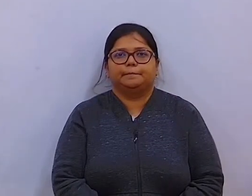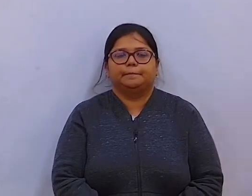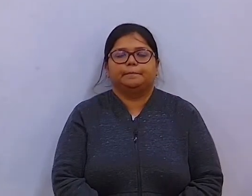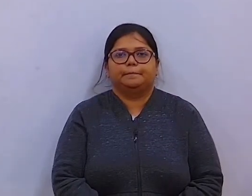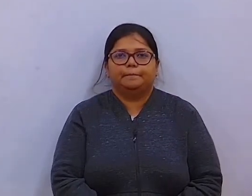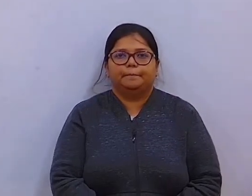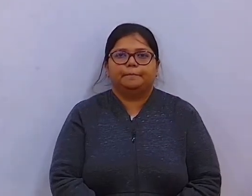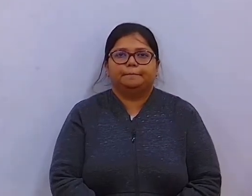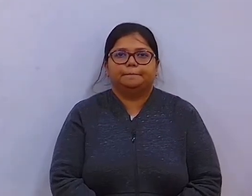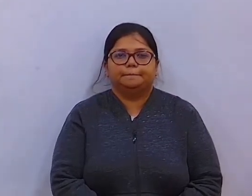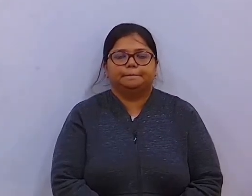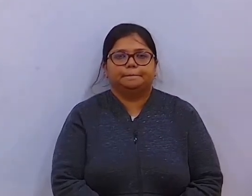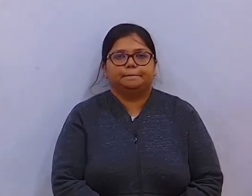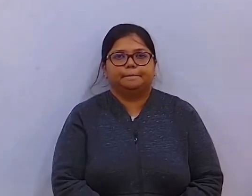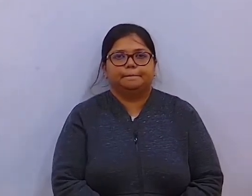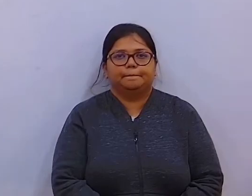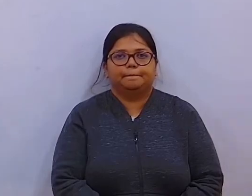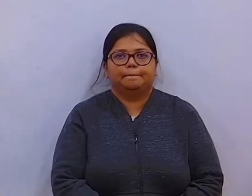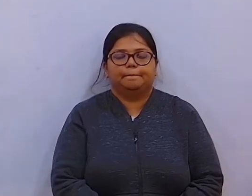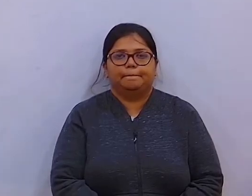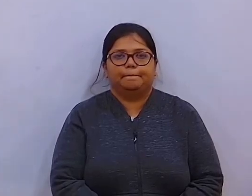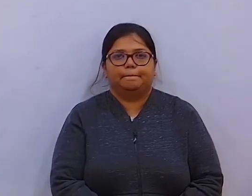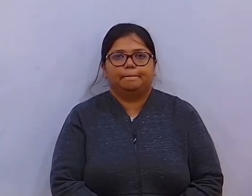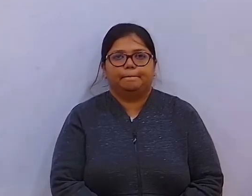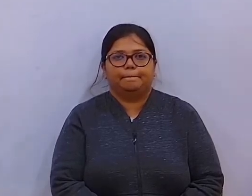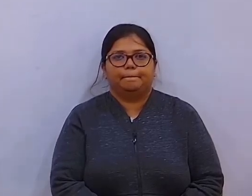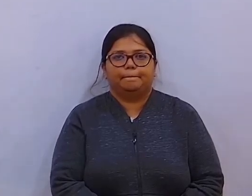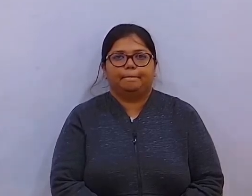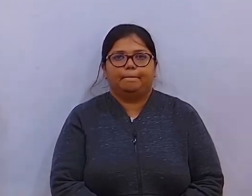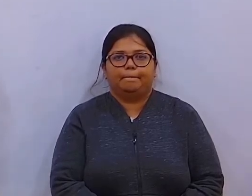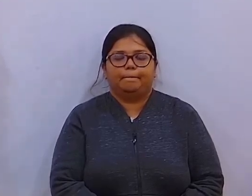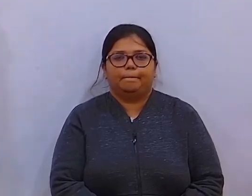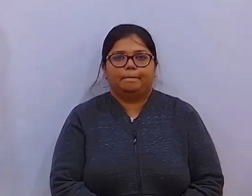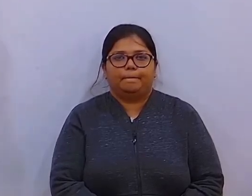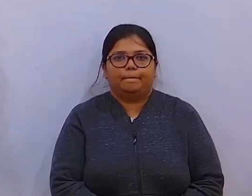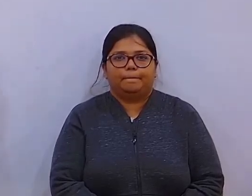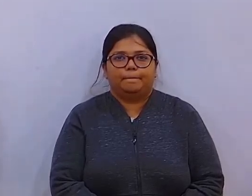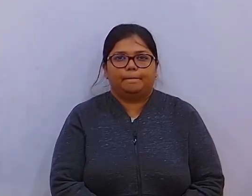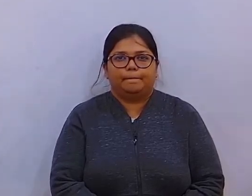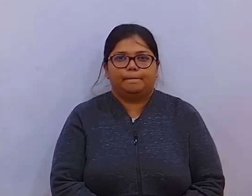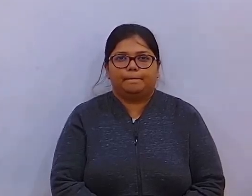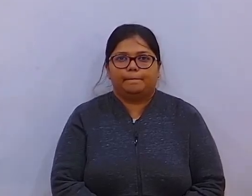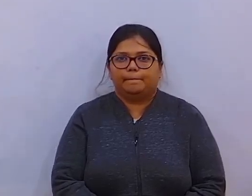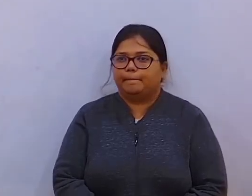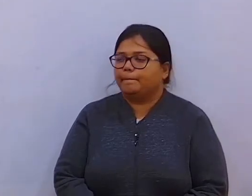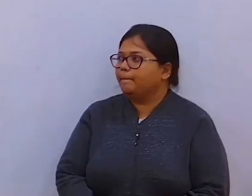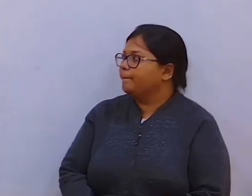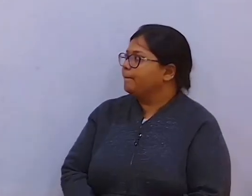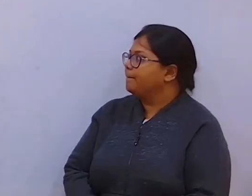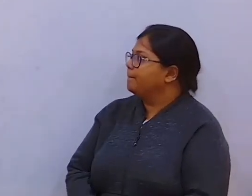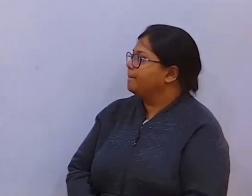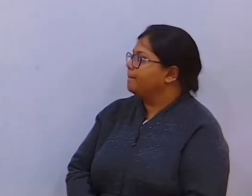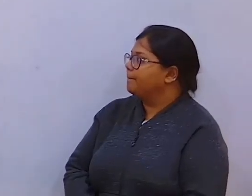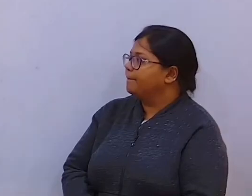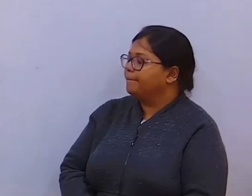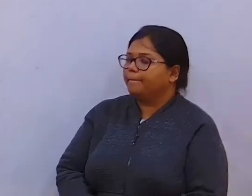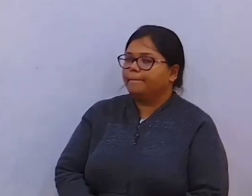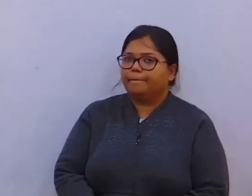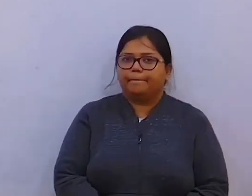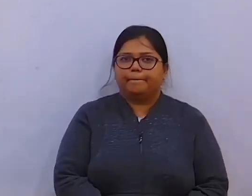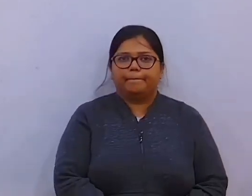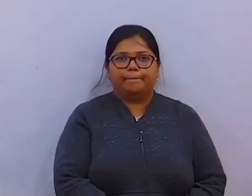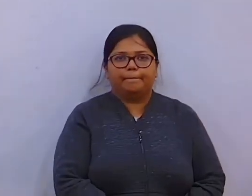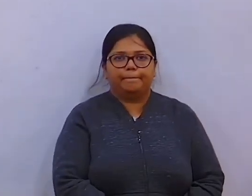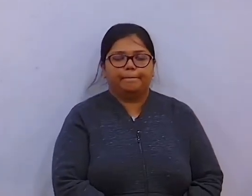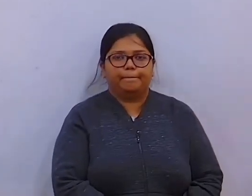में है। ठीक है, अब भारत में जो पवने हैं, है ना, इंडिया बना लो, इंडिया में इधर कौन सा है,